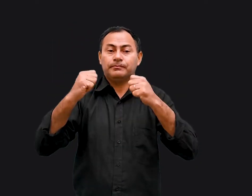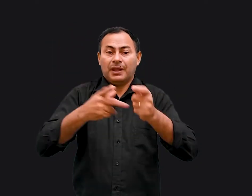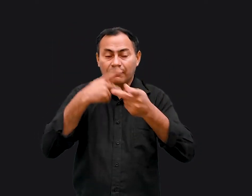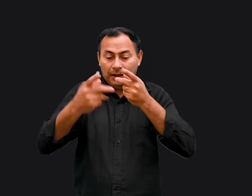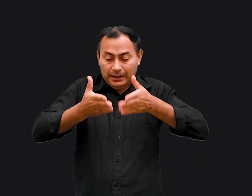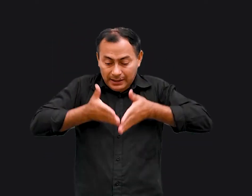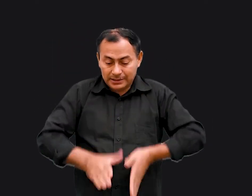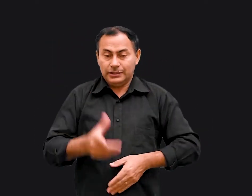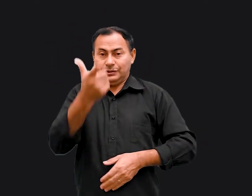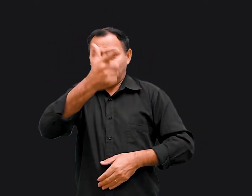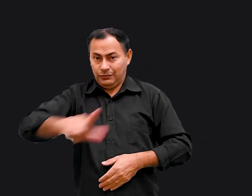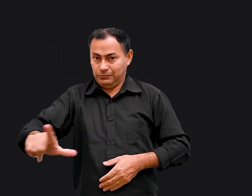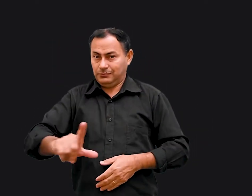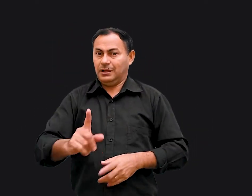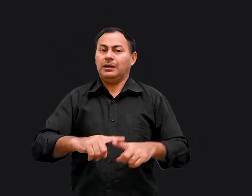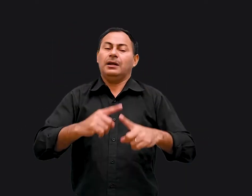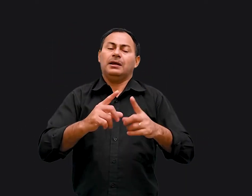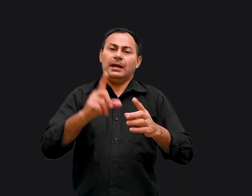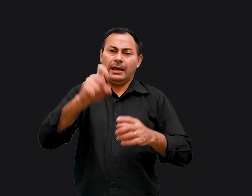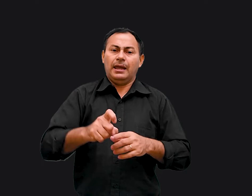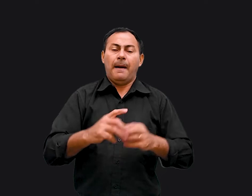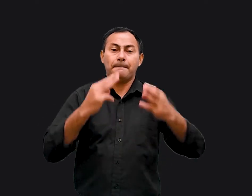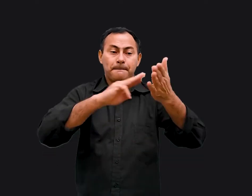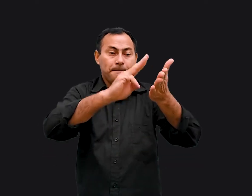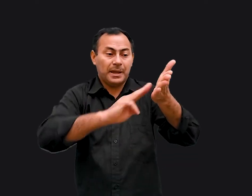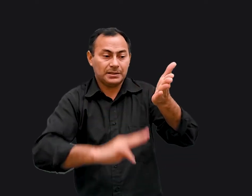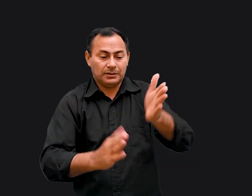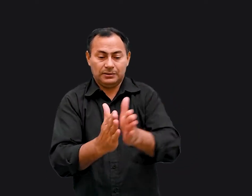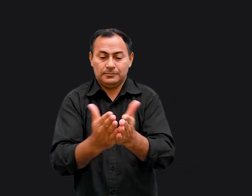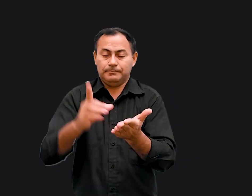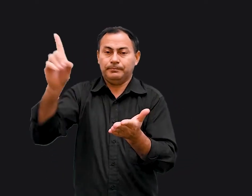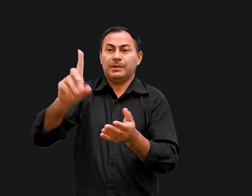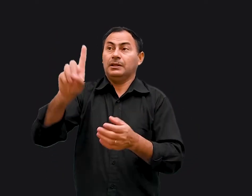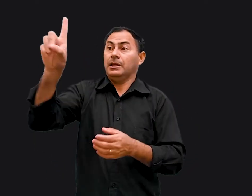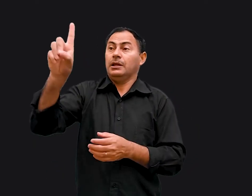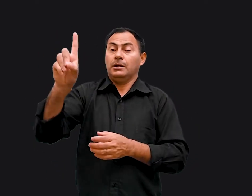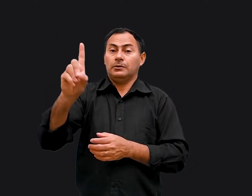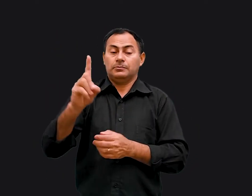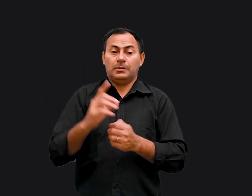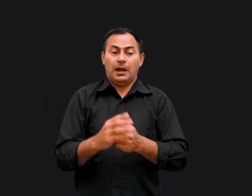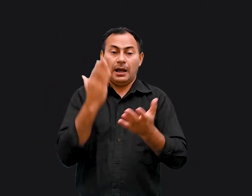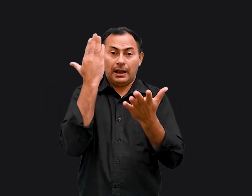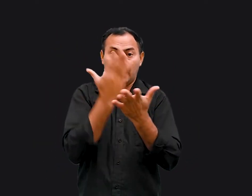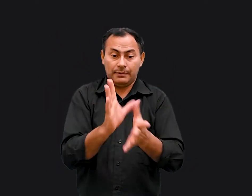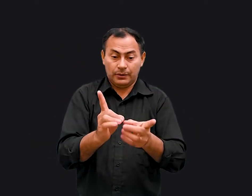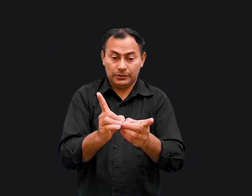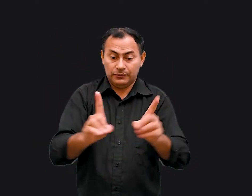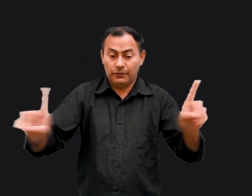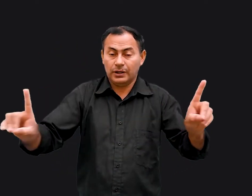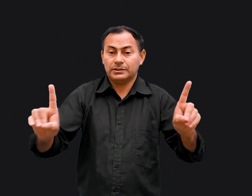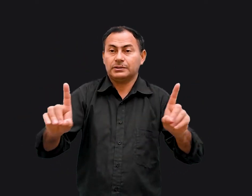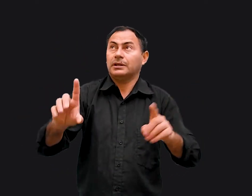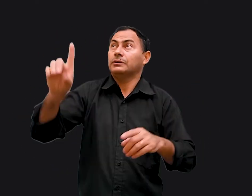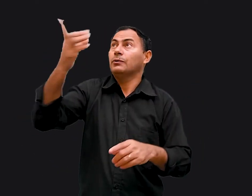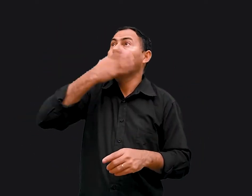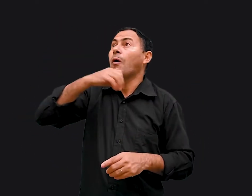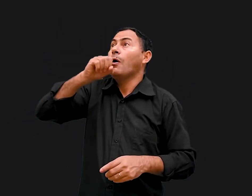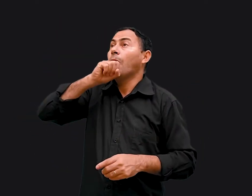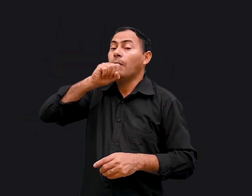nascer de novo. Essa é a grande mensagem da Bíblia. Como Deus acaba com o divórcio entre o homem e Deus? Como Deus realiza